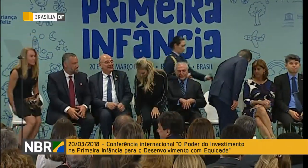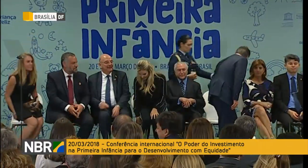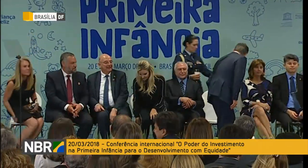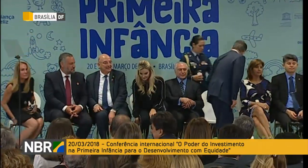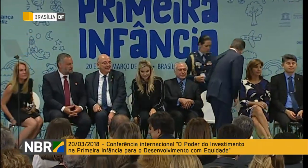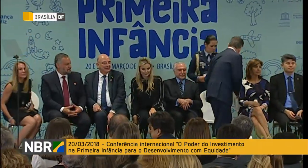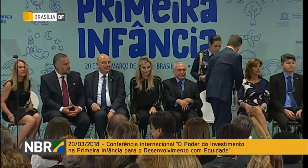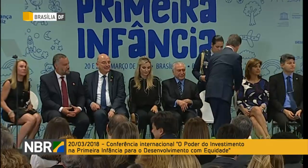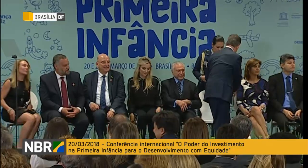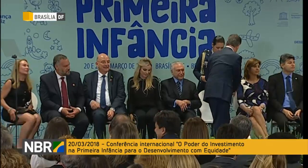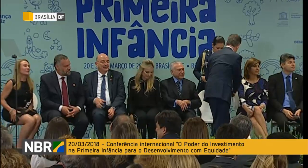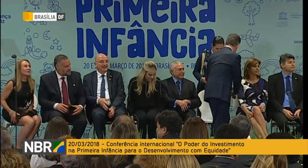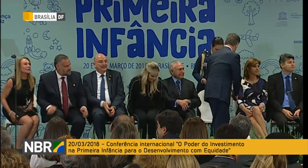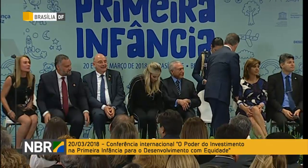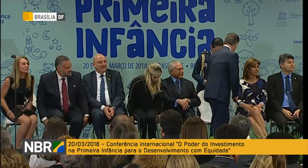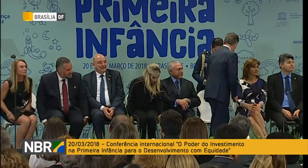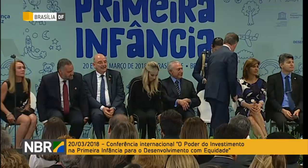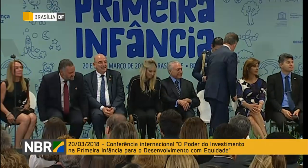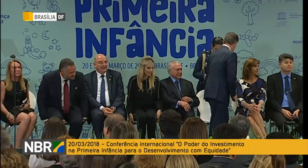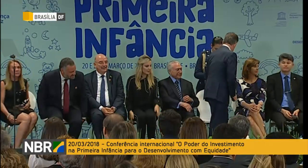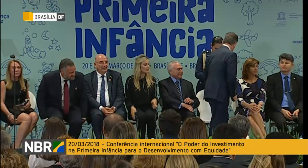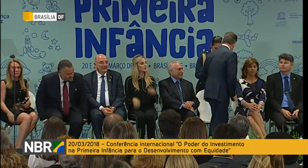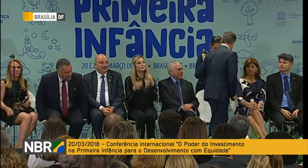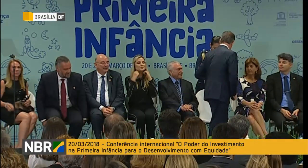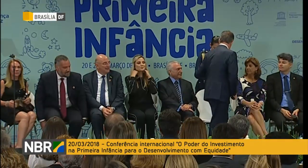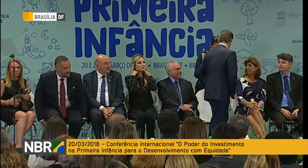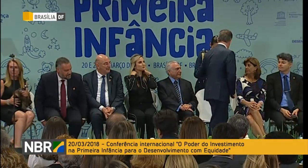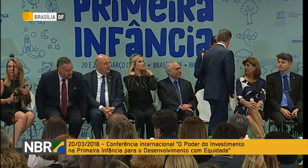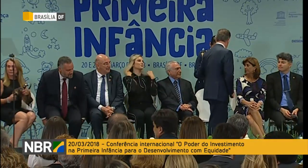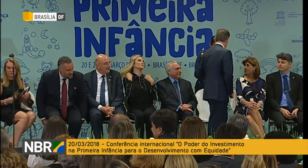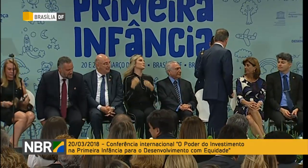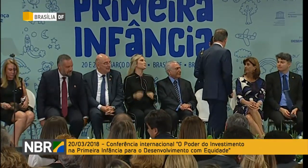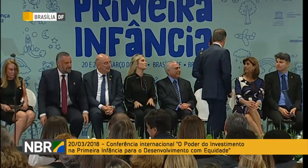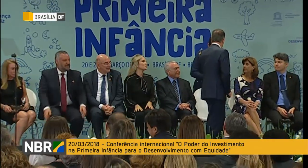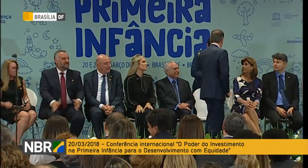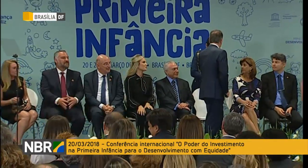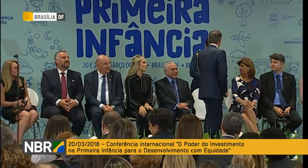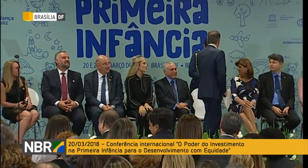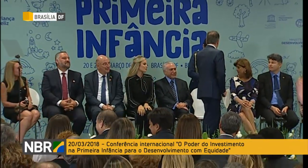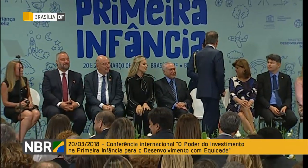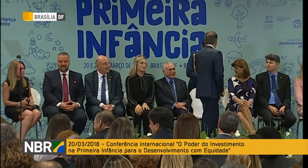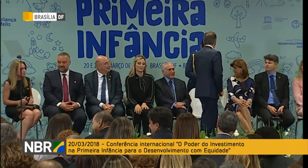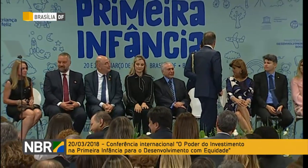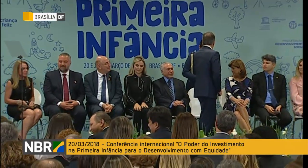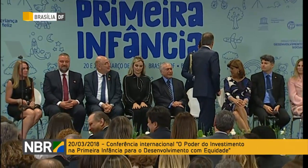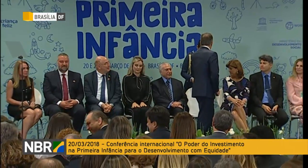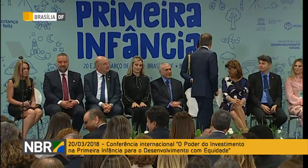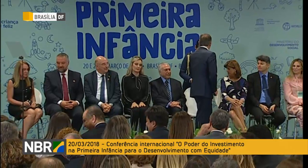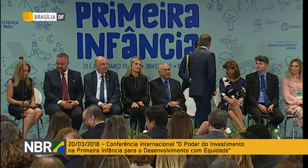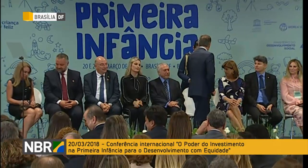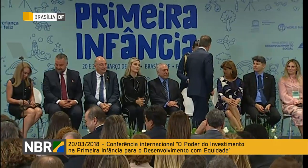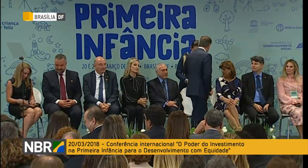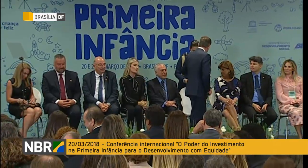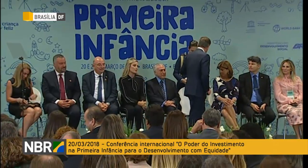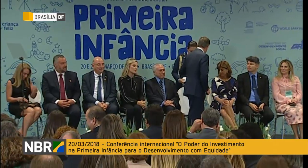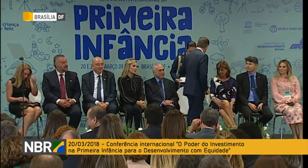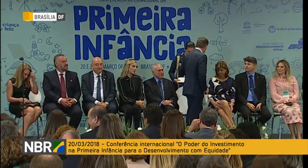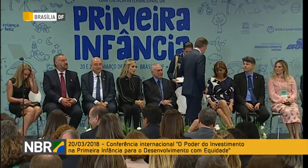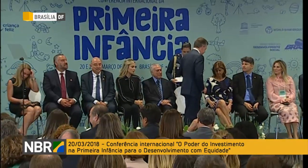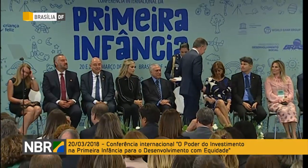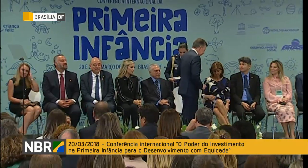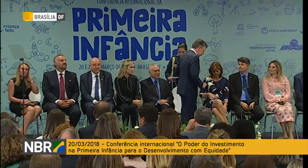A seguir, o presidente da Colômbia, Juan Manuel Santos, fará a apresentação